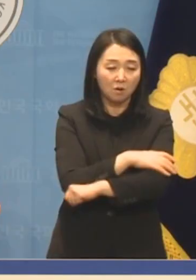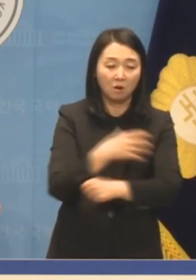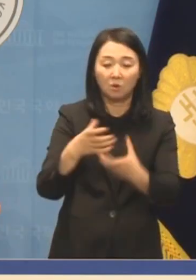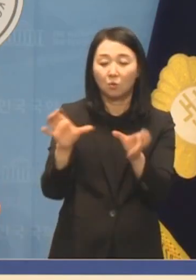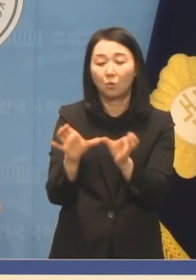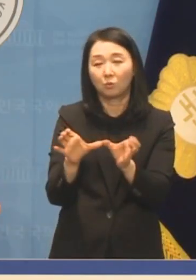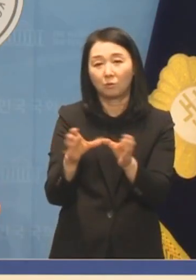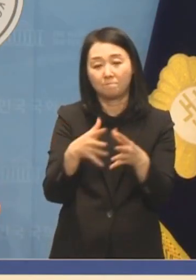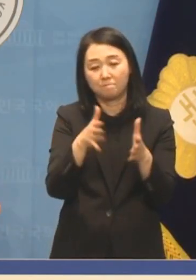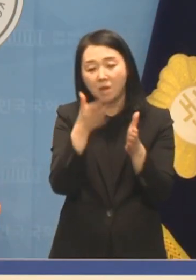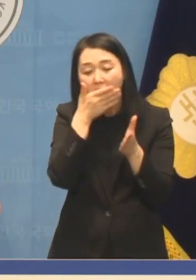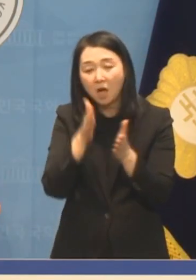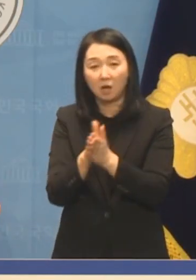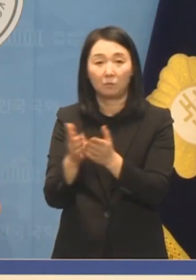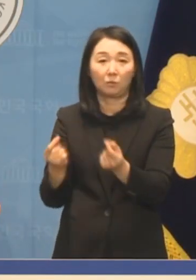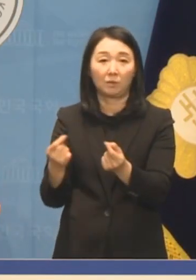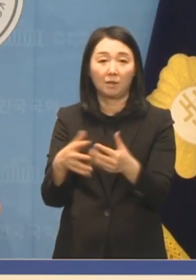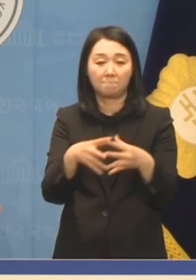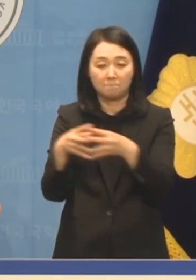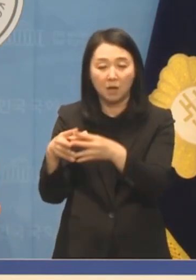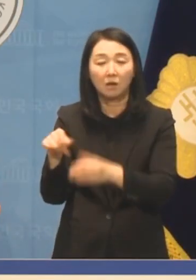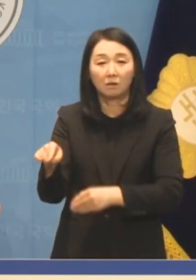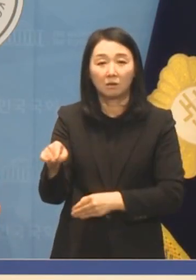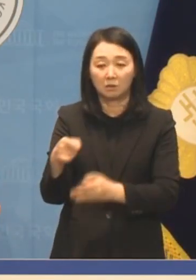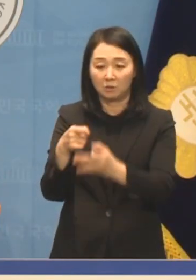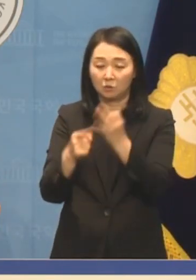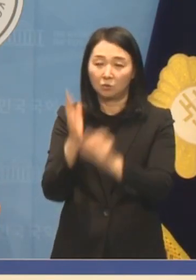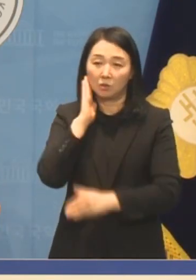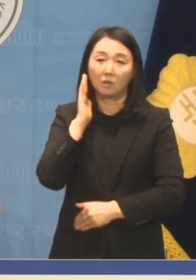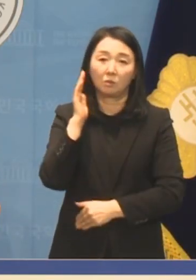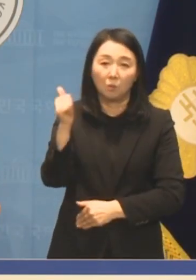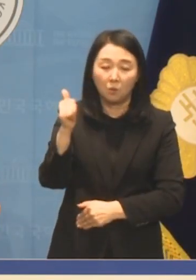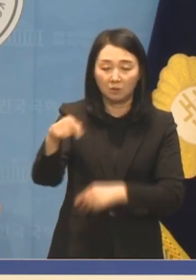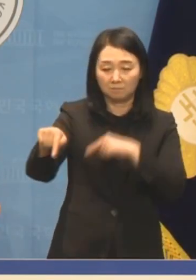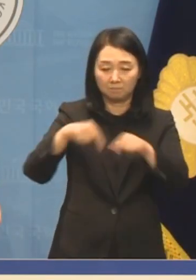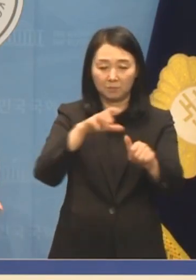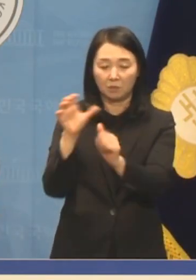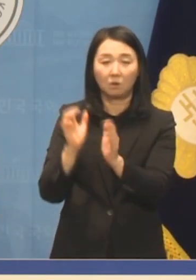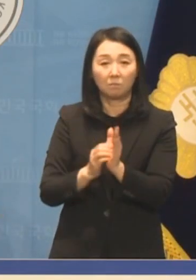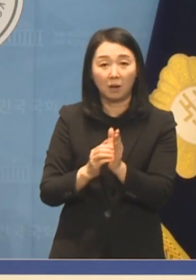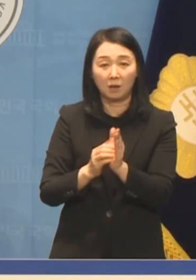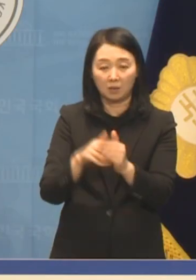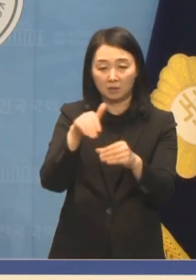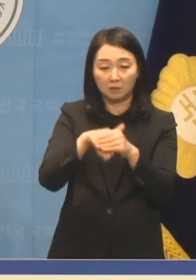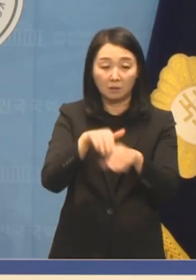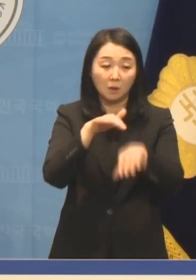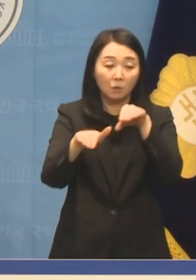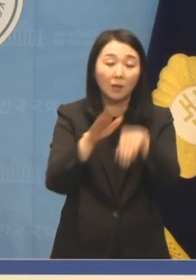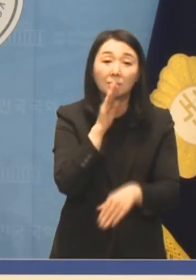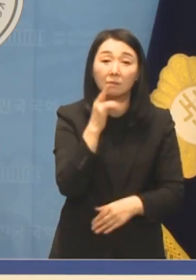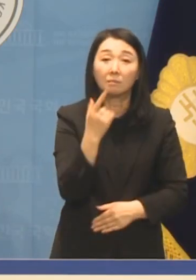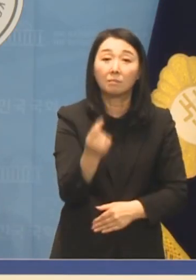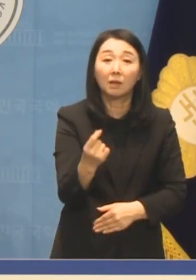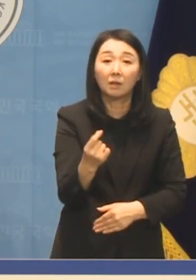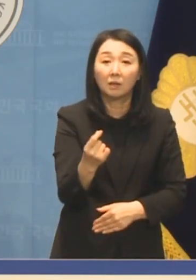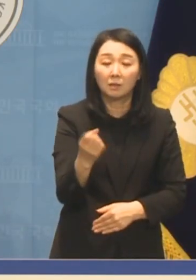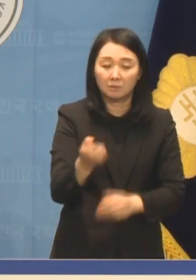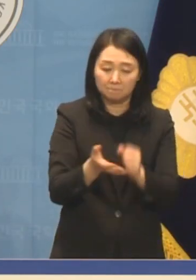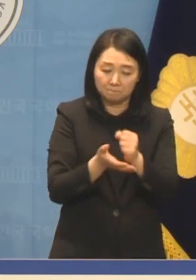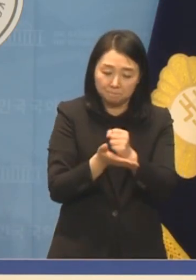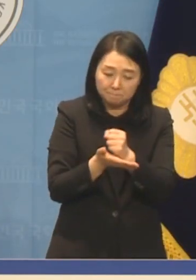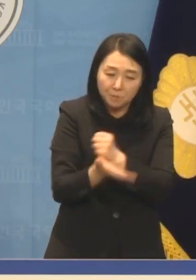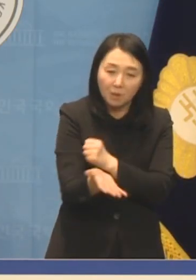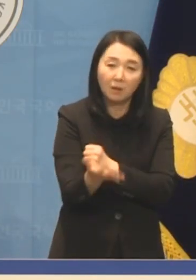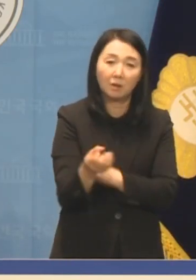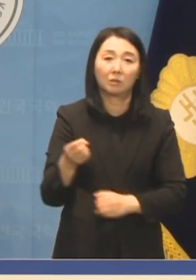공동체입니다. 서로 공동하여 윤석열이 대통령 지위를 이용하여 선거에 관여하면서